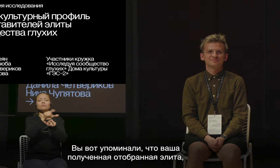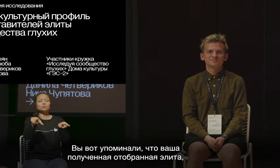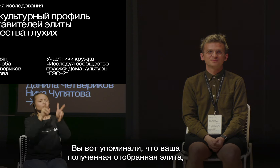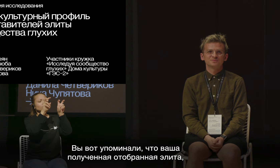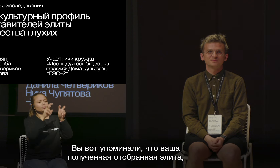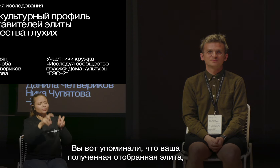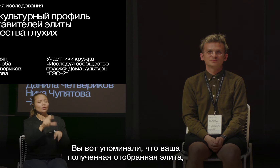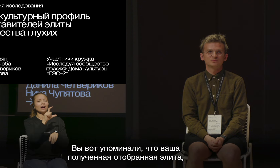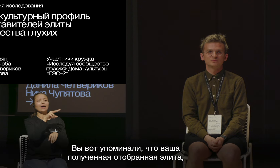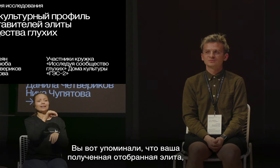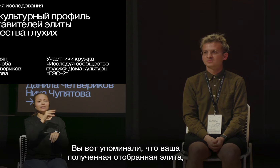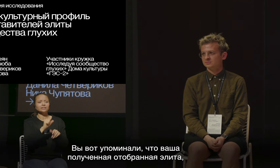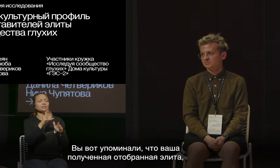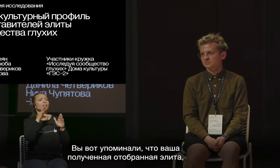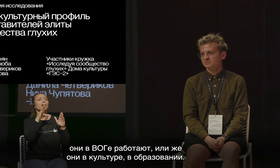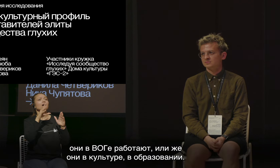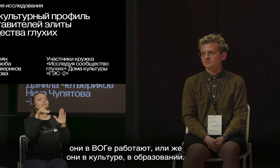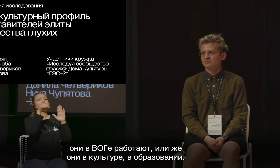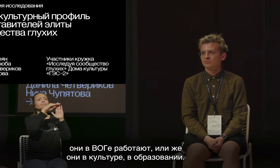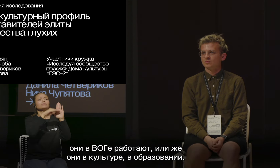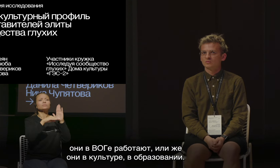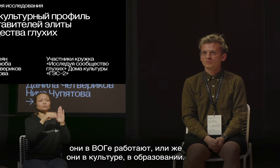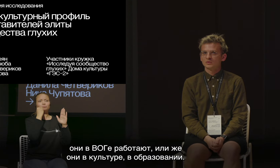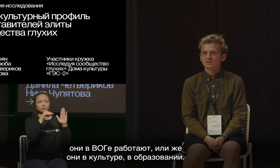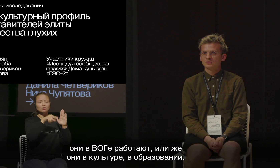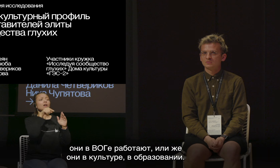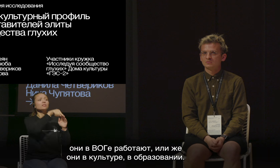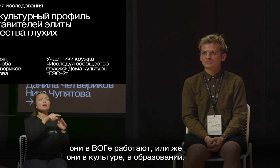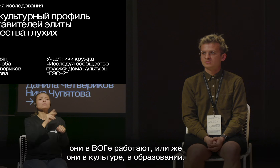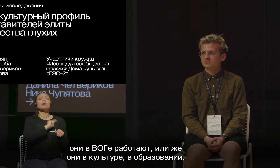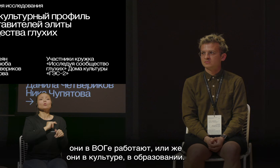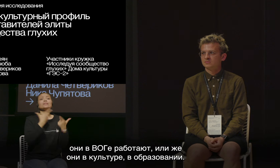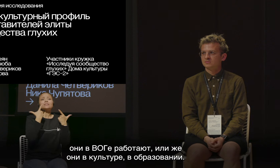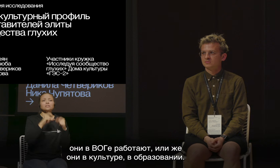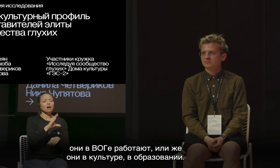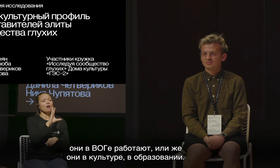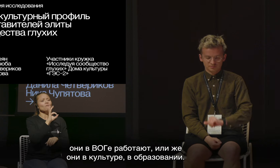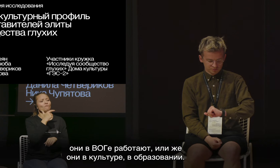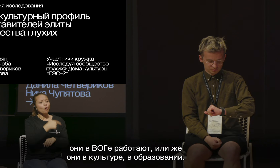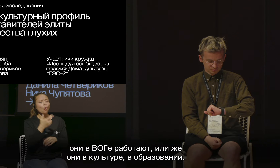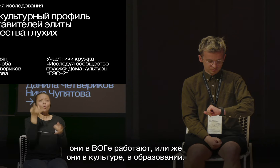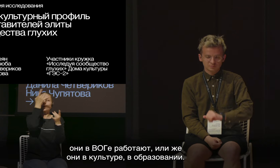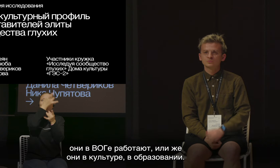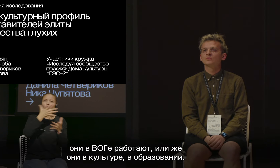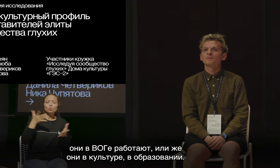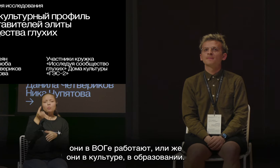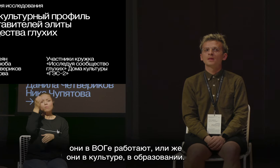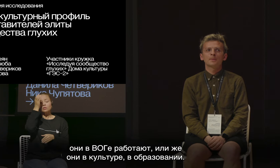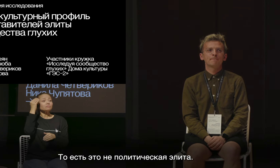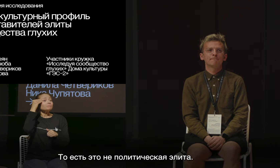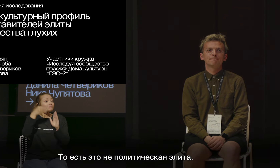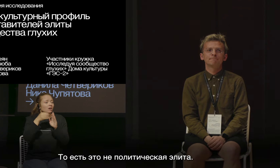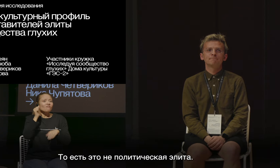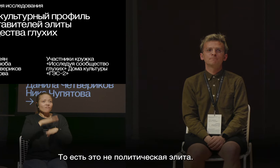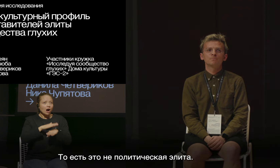они в ВОГе работают или же они там в культуре, в образовании. То есть это не политическая элита. Это